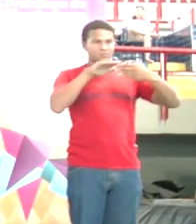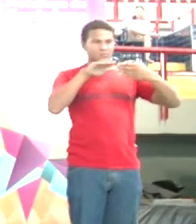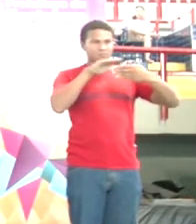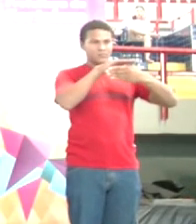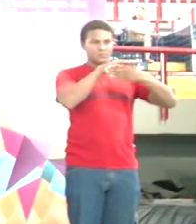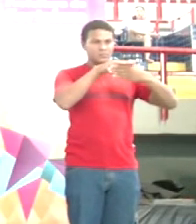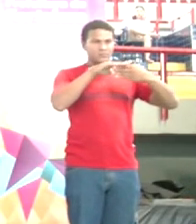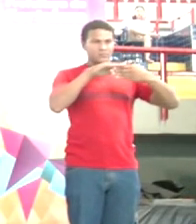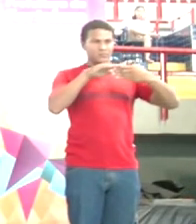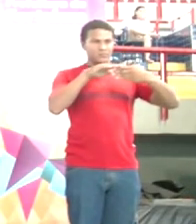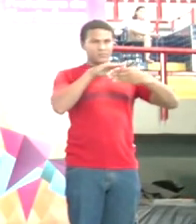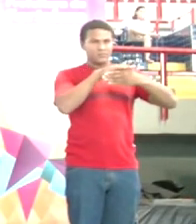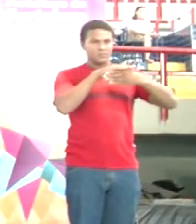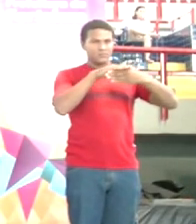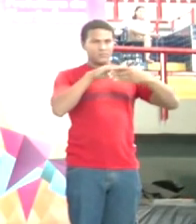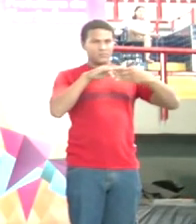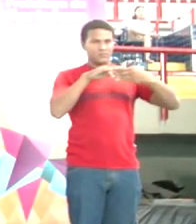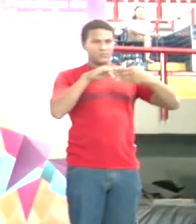Como é que você está vendo na figura?